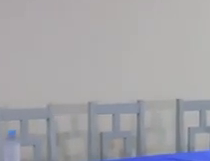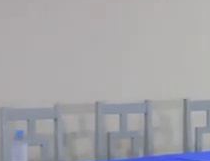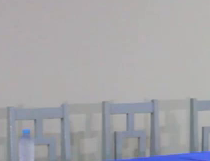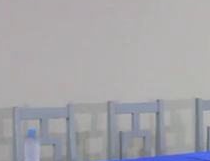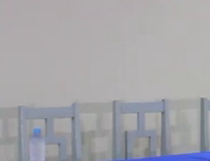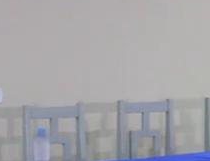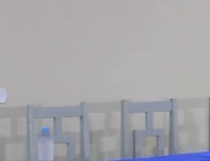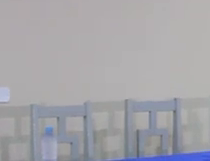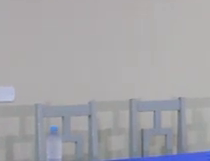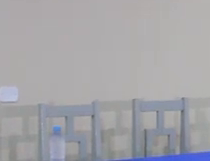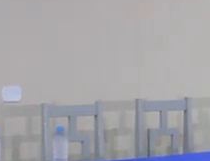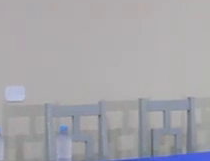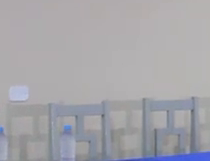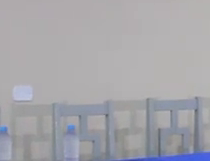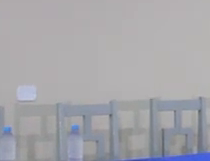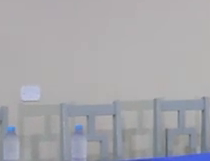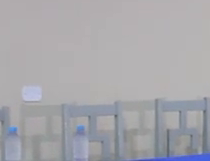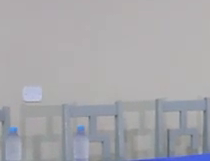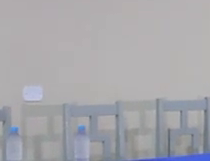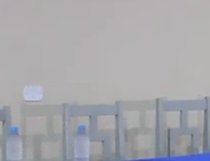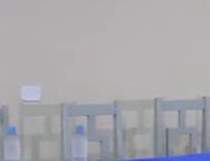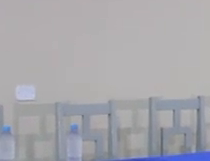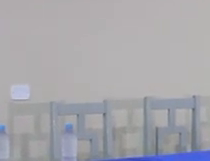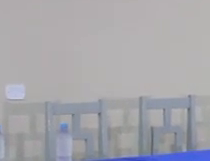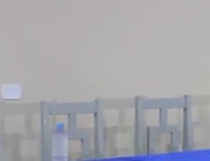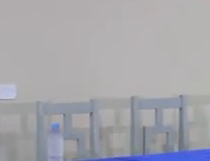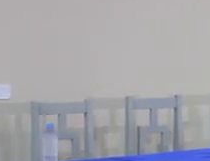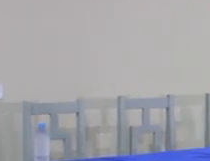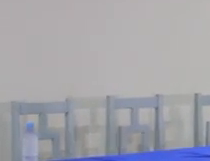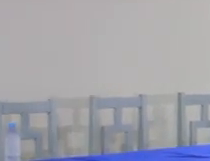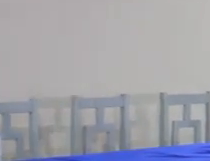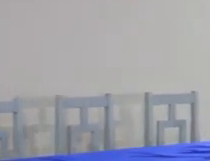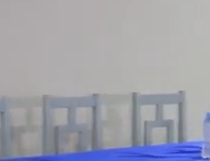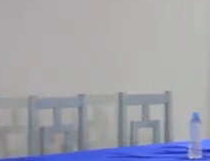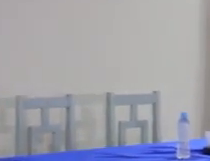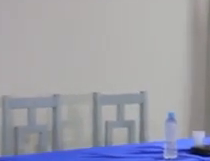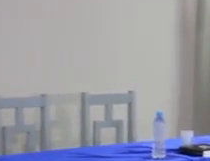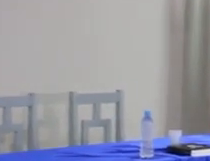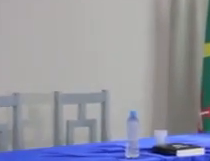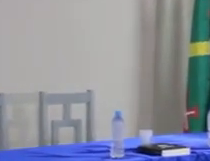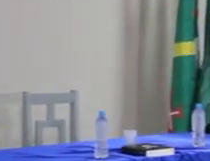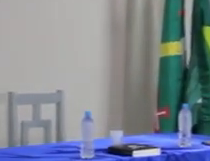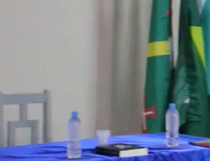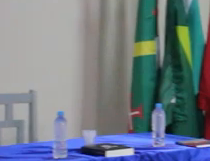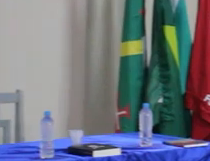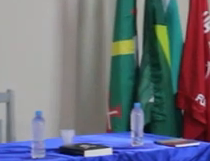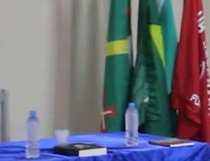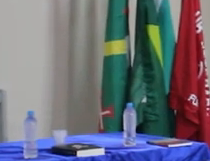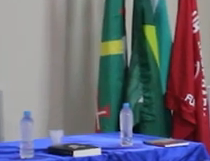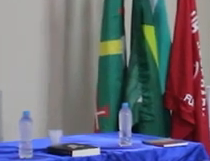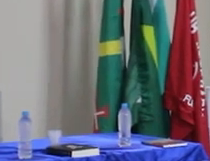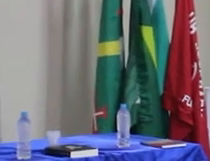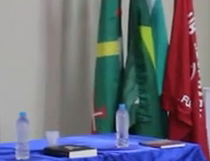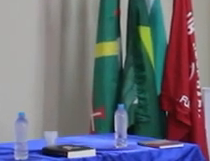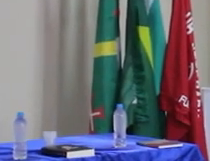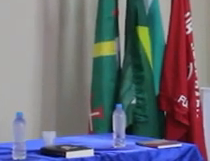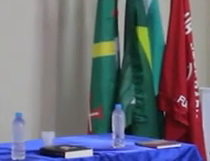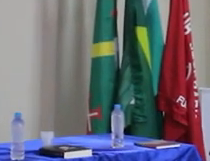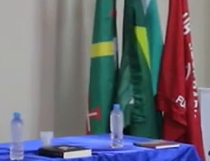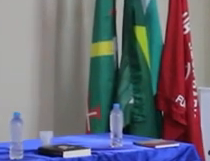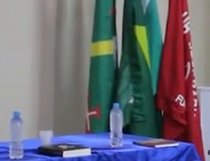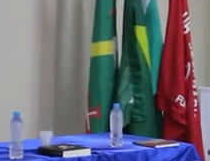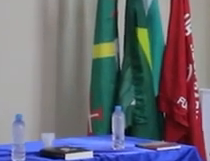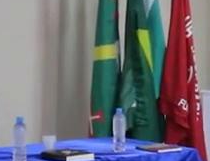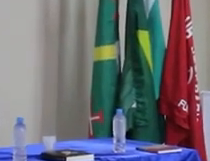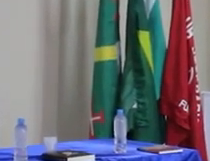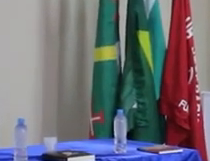ia falar sobre isso. Mas quando eu entrei, José Maria, naquele local, me deu um insight, ó, só de falar